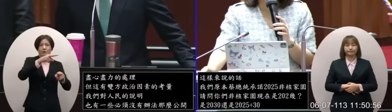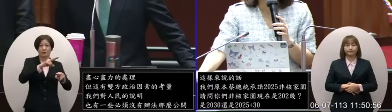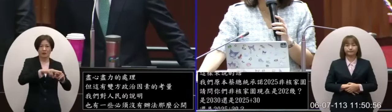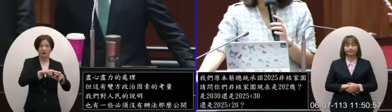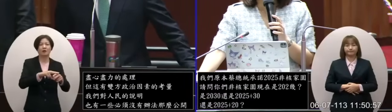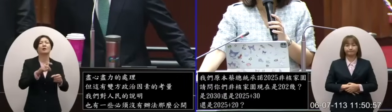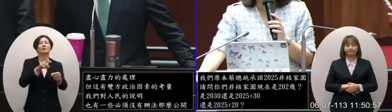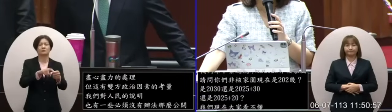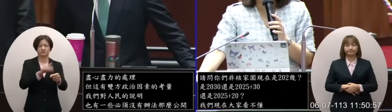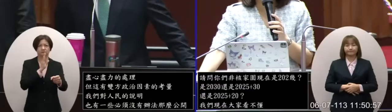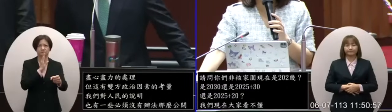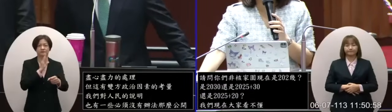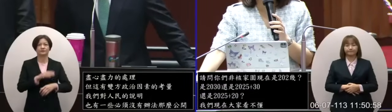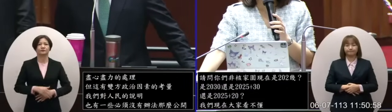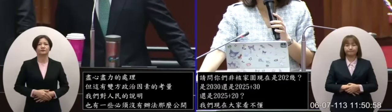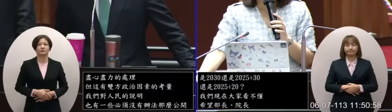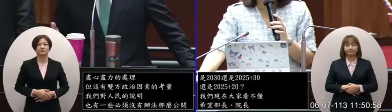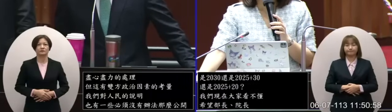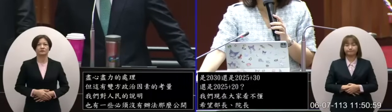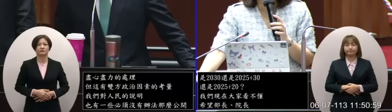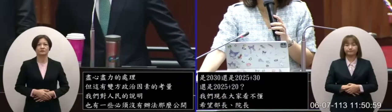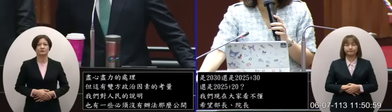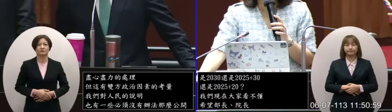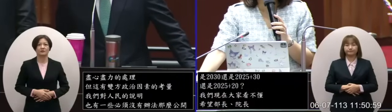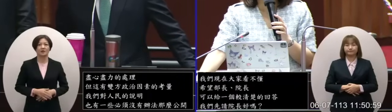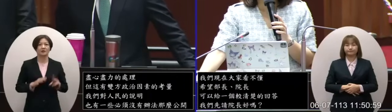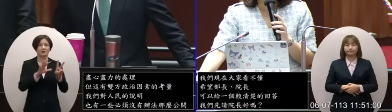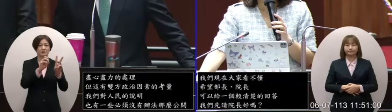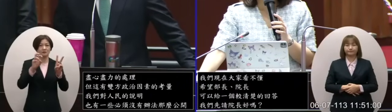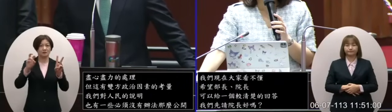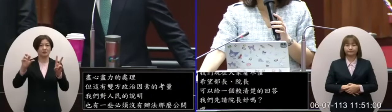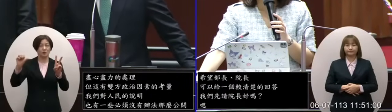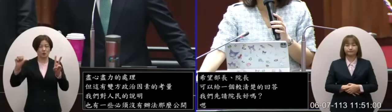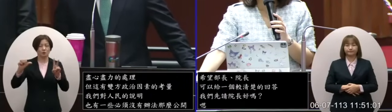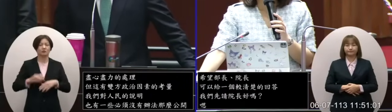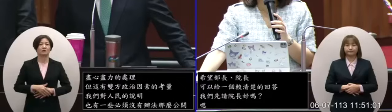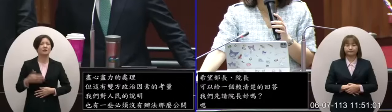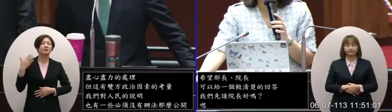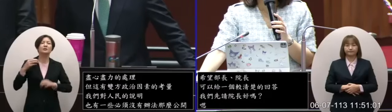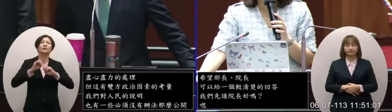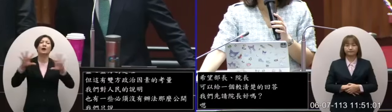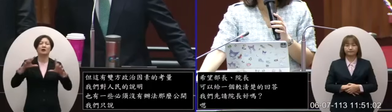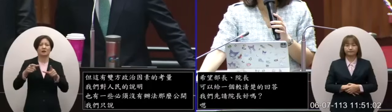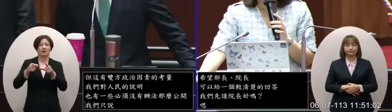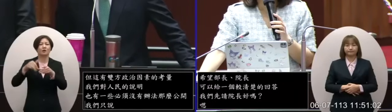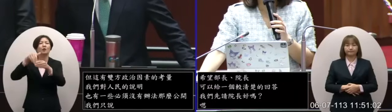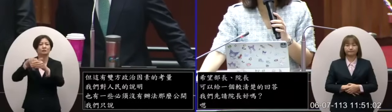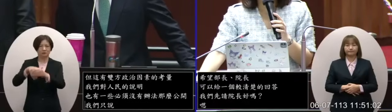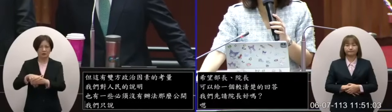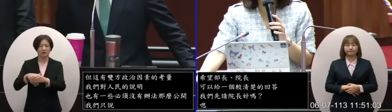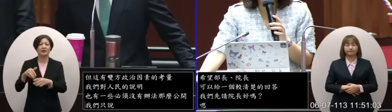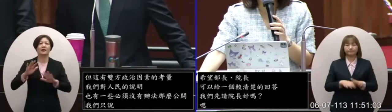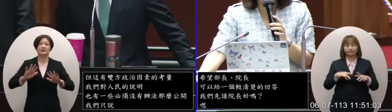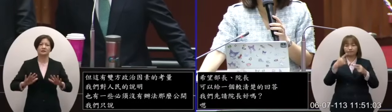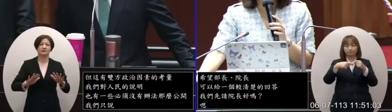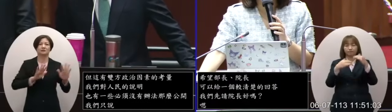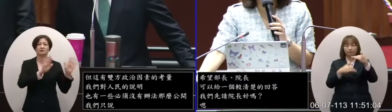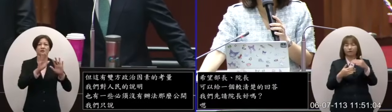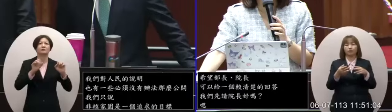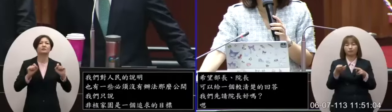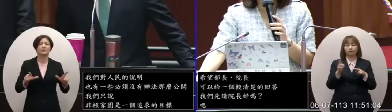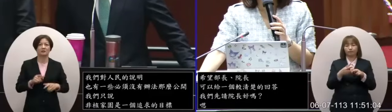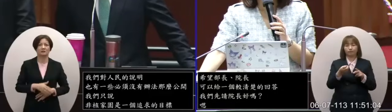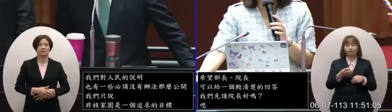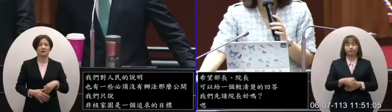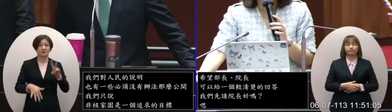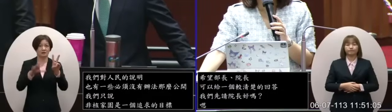个追求的目标了。 嗯， 好，以前说2025，因为经过公投，那个是年限已经不在， 但是、啊、年限已经不在了。 哎，那